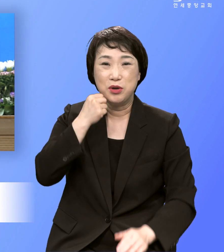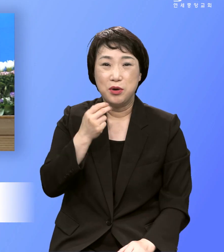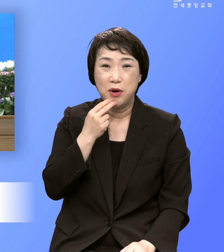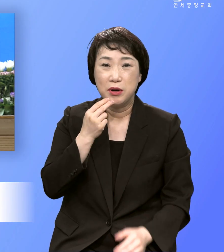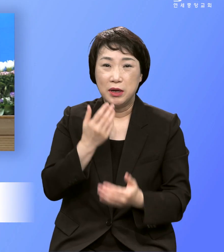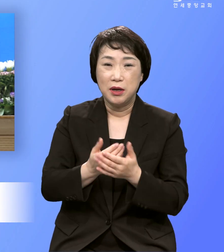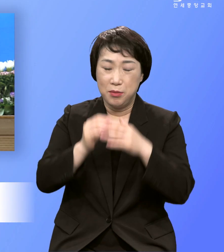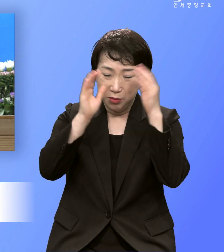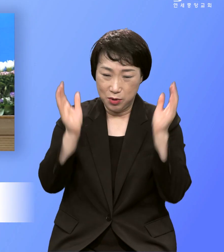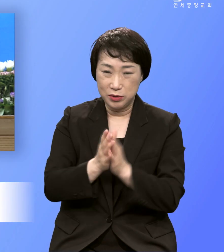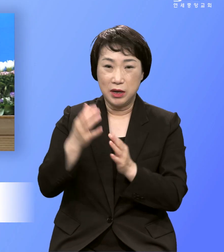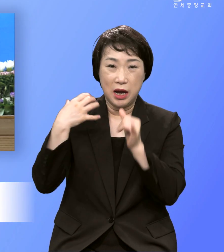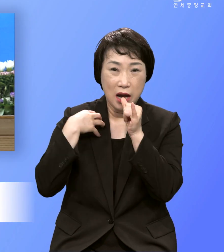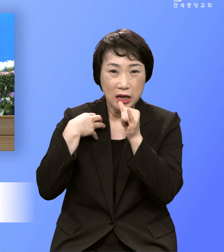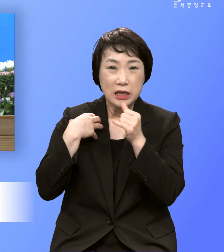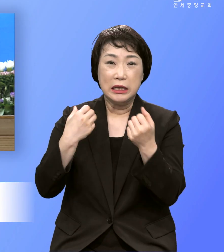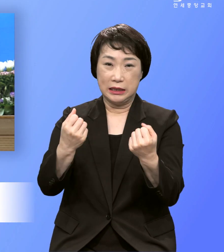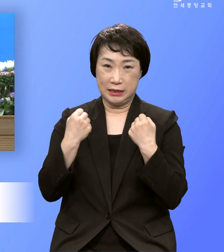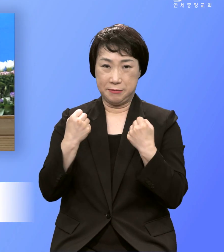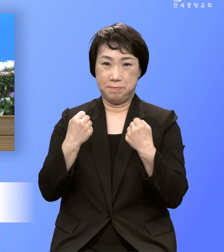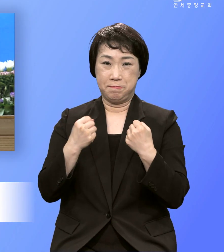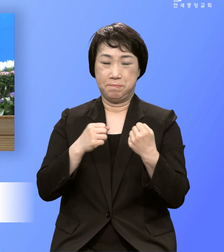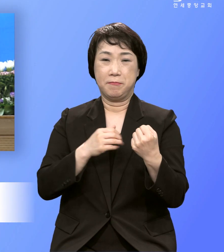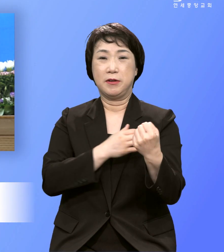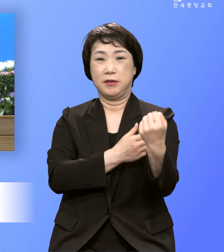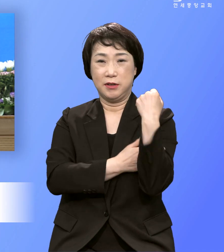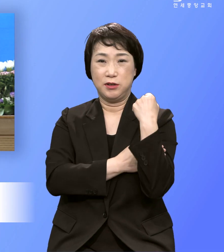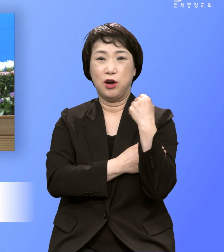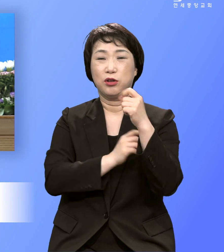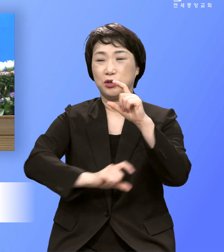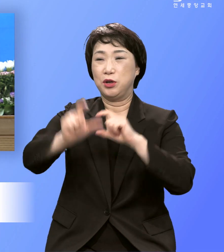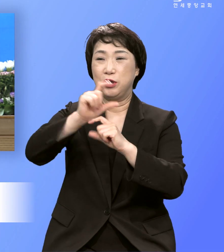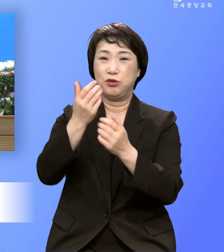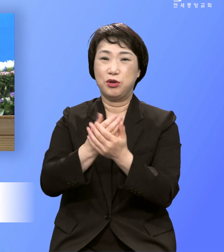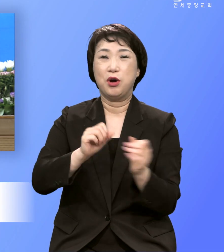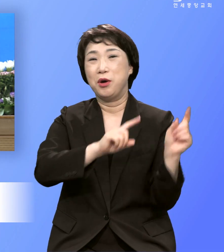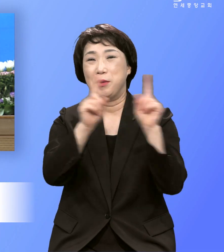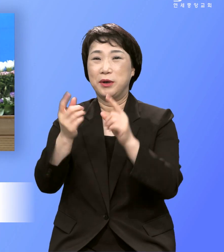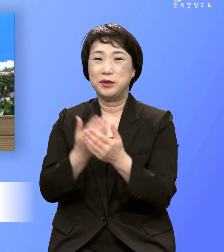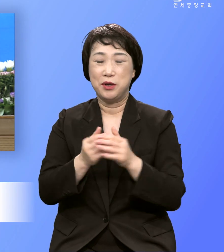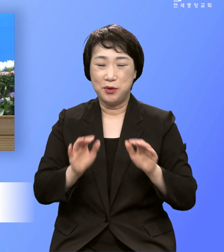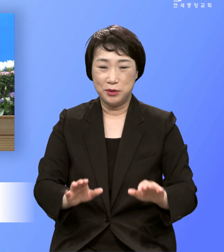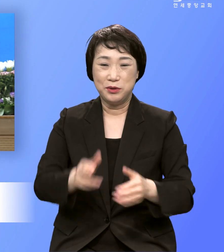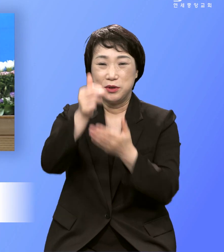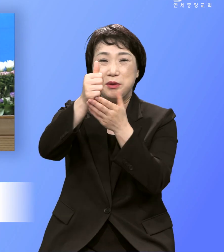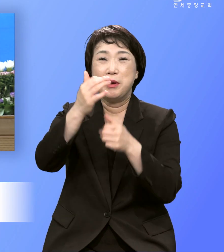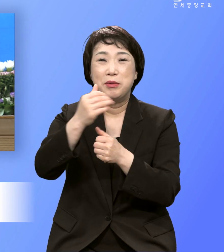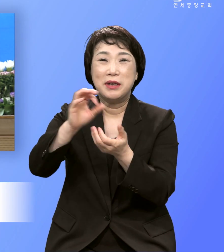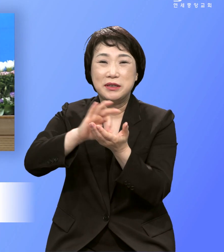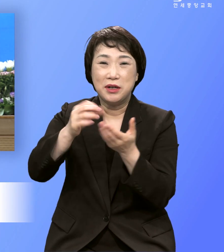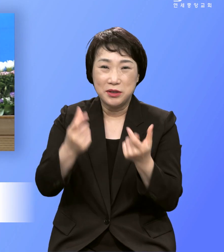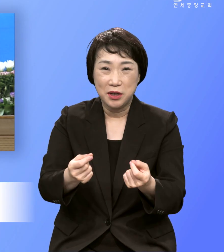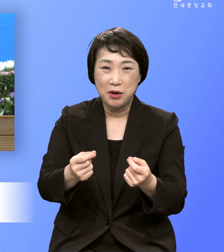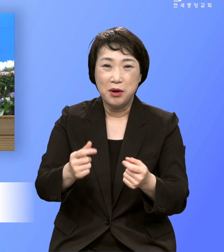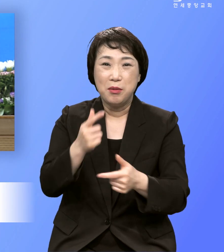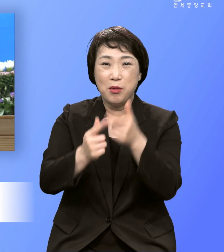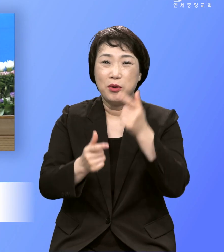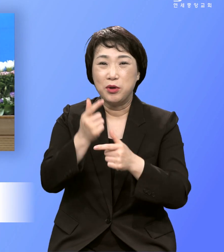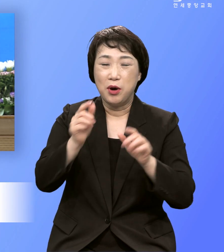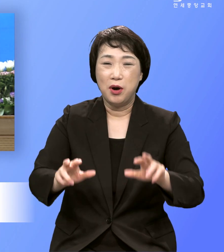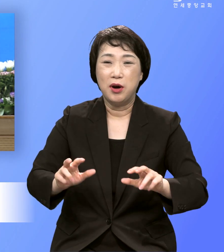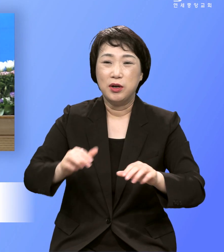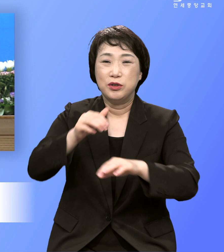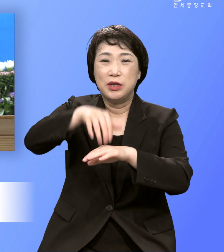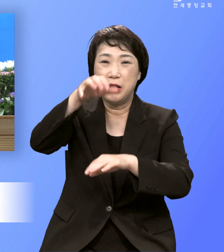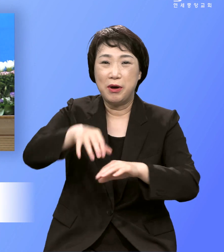주시고 이 모든 것을 감당할 체력과 기력을 회복시켜 주시옵소서. 오늘도 주님이 쓰신 것처럼 목요일도 지구촌 실천 목회한